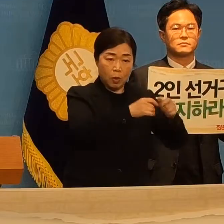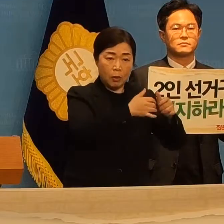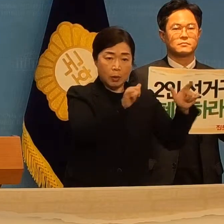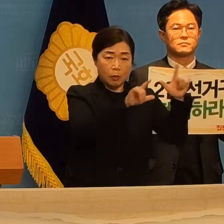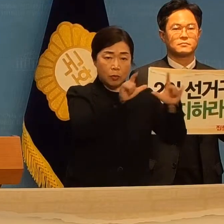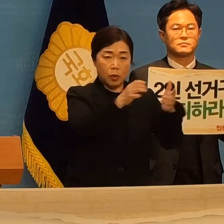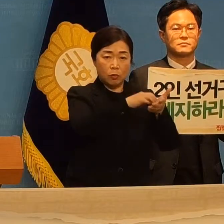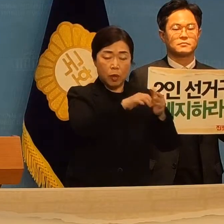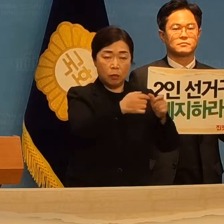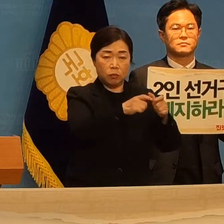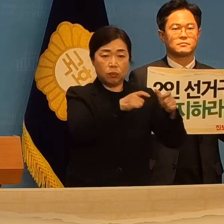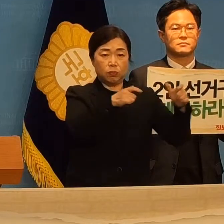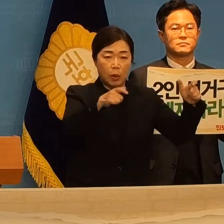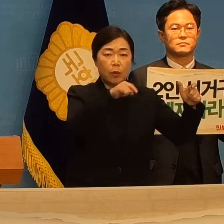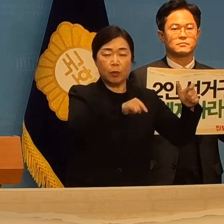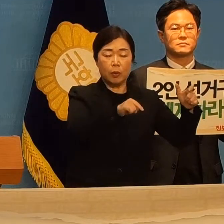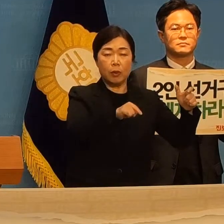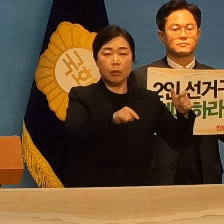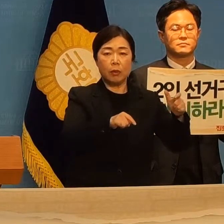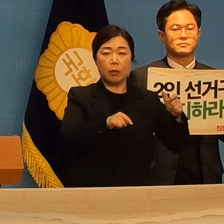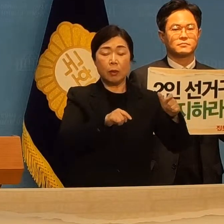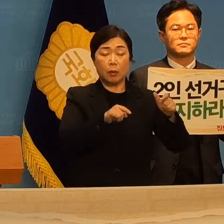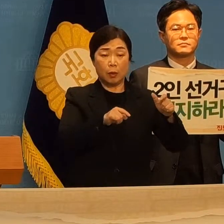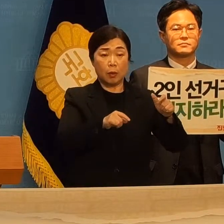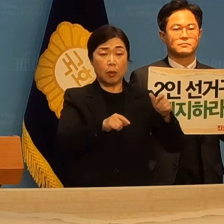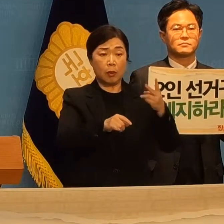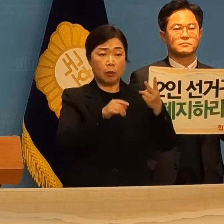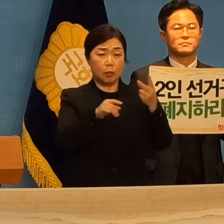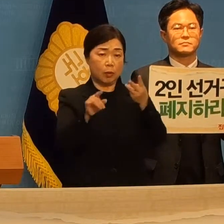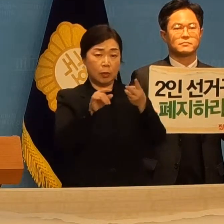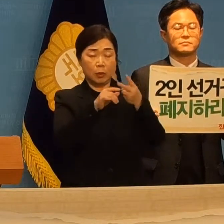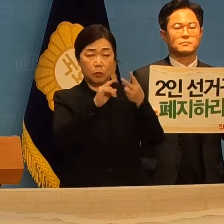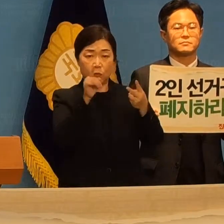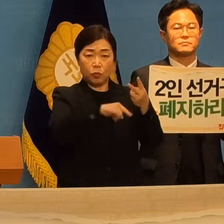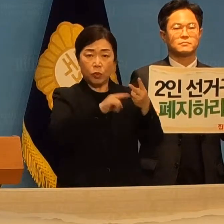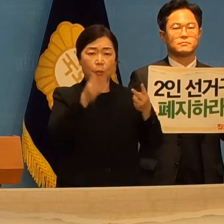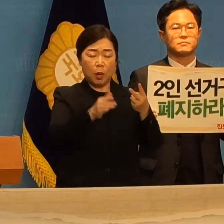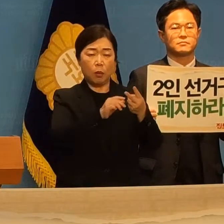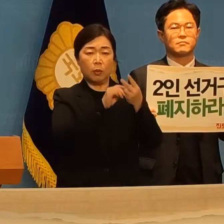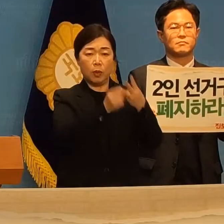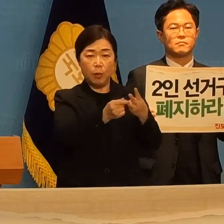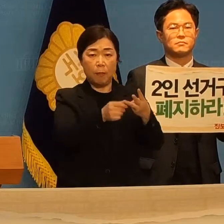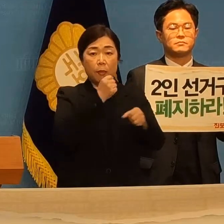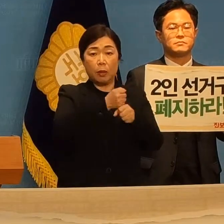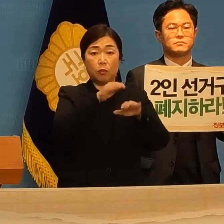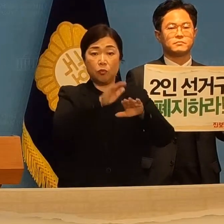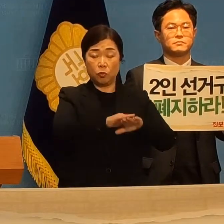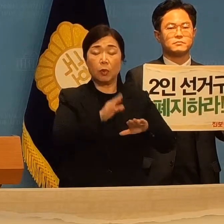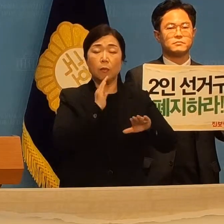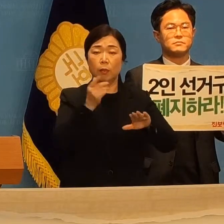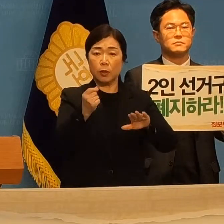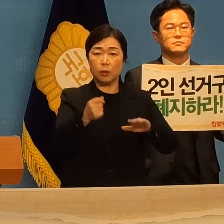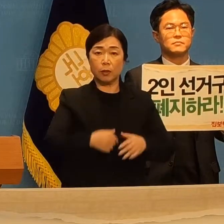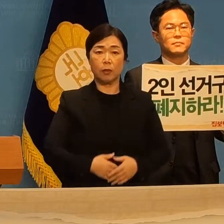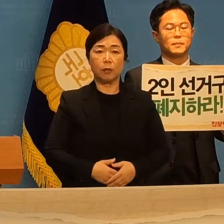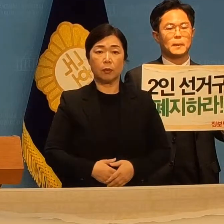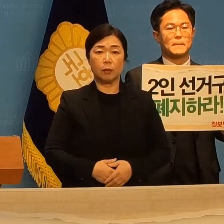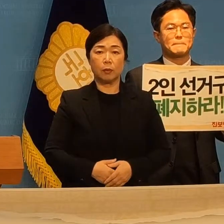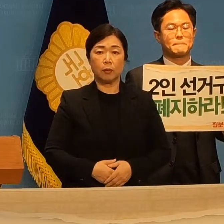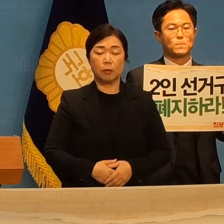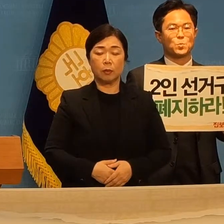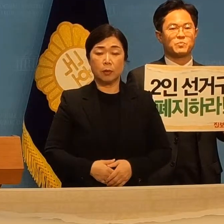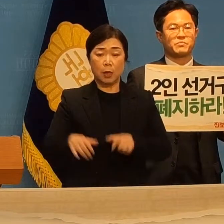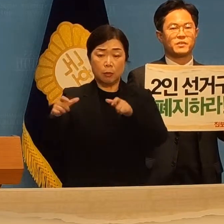송파에 정수 1인을 늘려 아 선거구를 3인으로 만들어야 하는 것이 당연합니다.